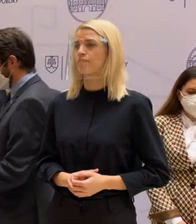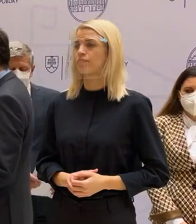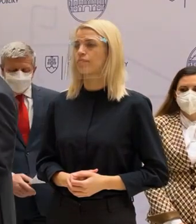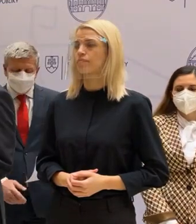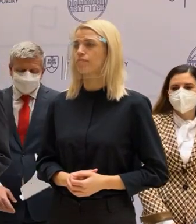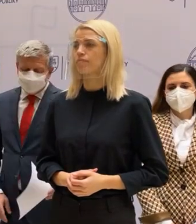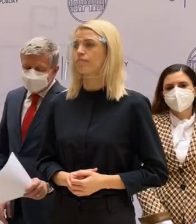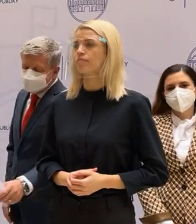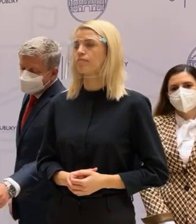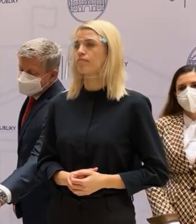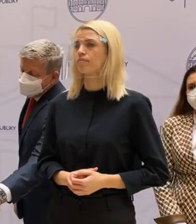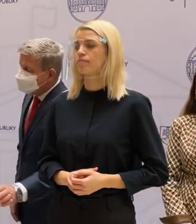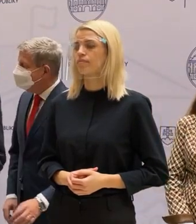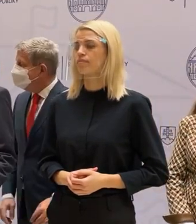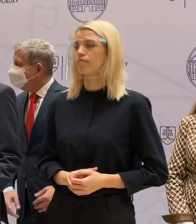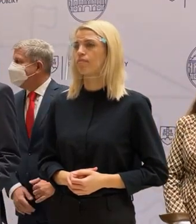Ďakujem pekne.